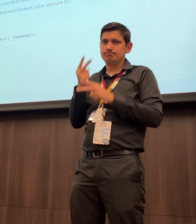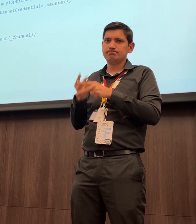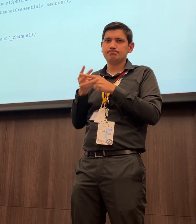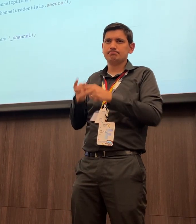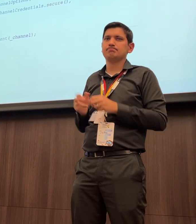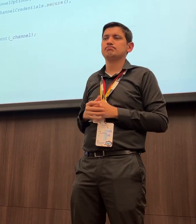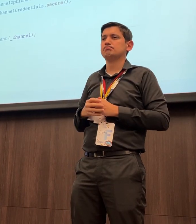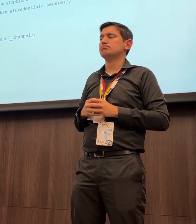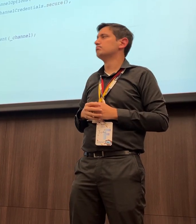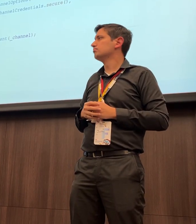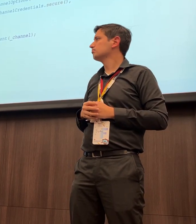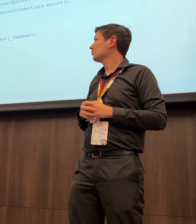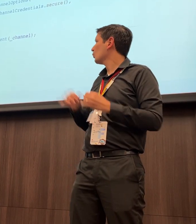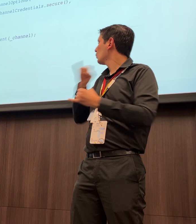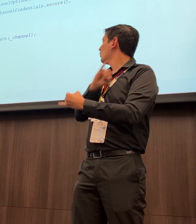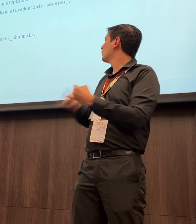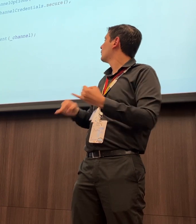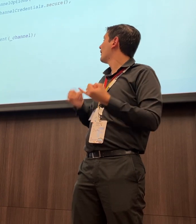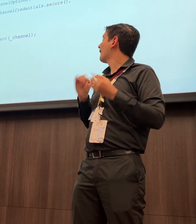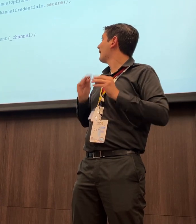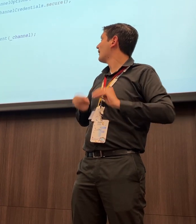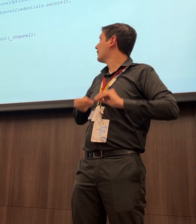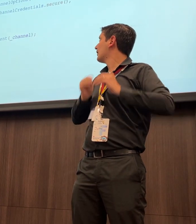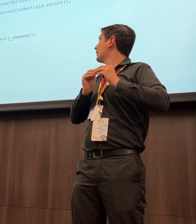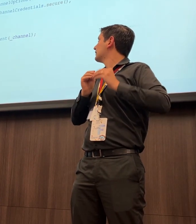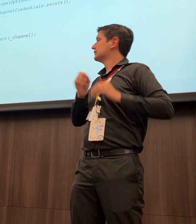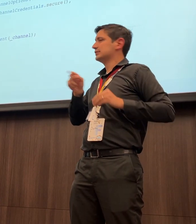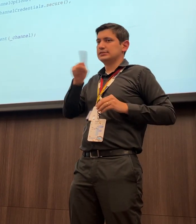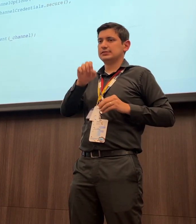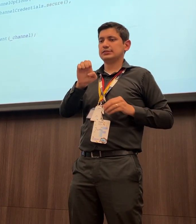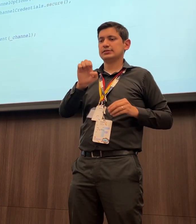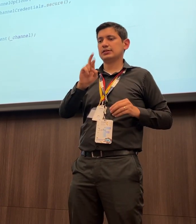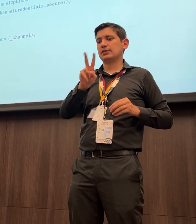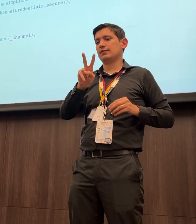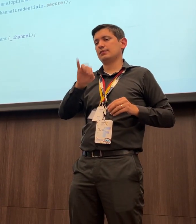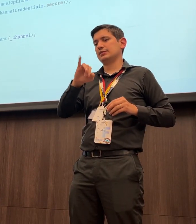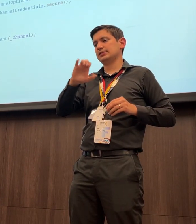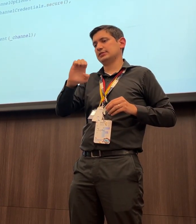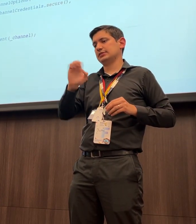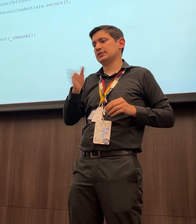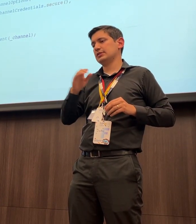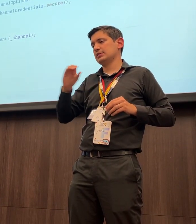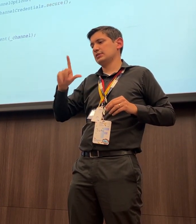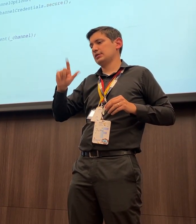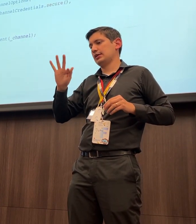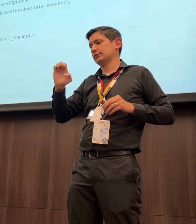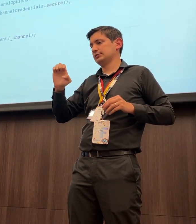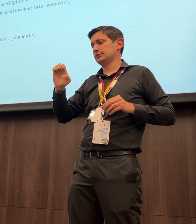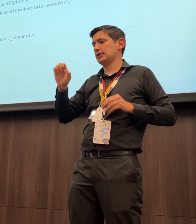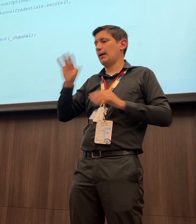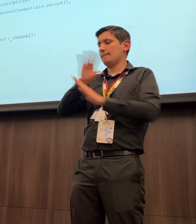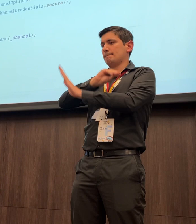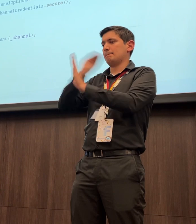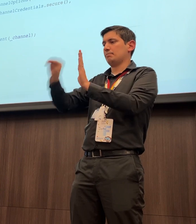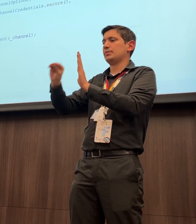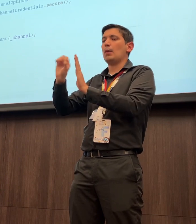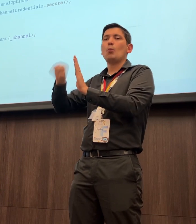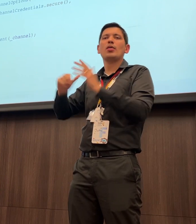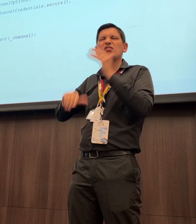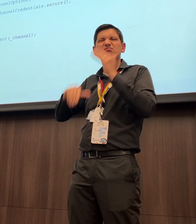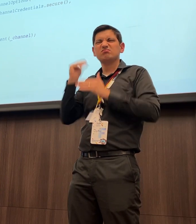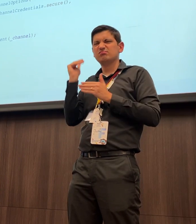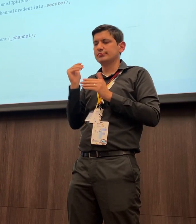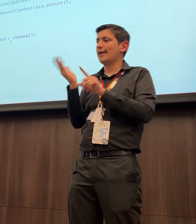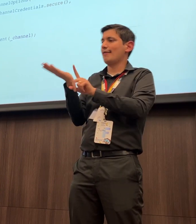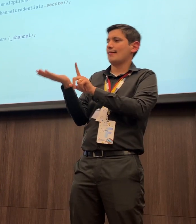bueno, básicamente lo último que tenemos que hacer es crear el service client y pasarle este canal. A partir de ahí ya vamos a poder empezar